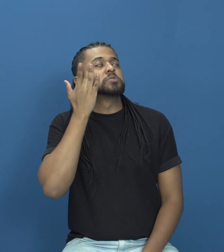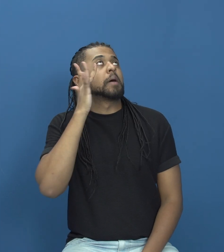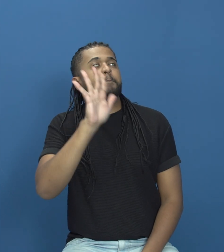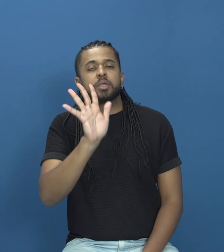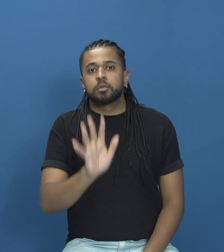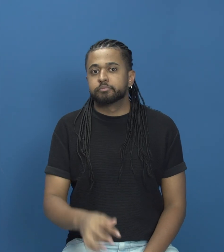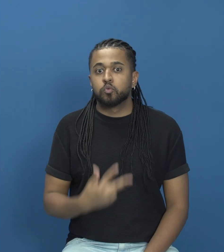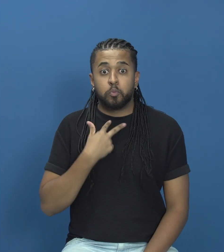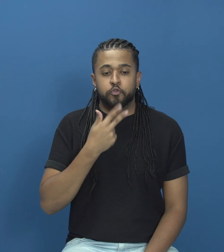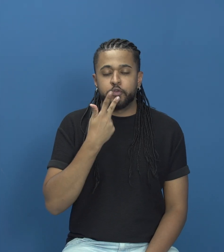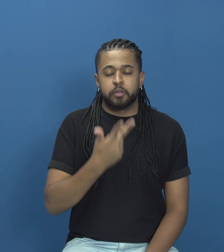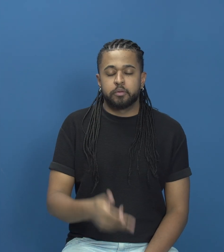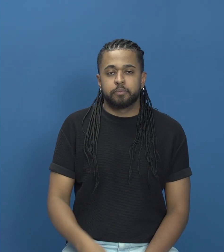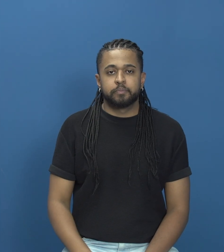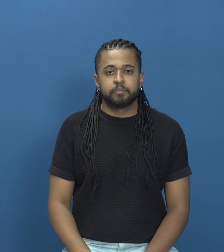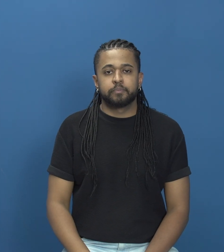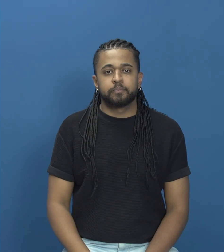desconhecimento.